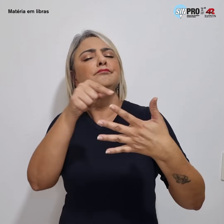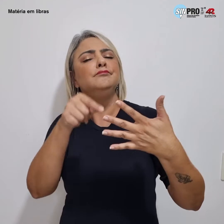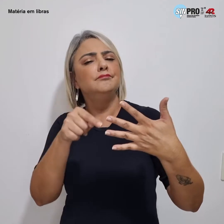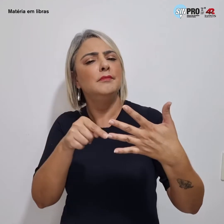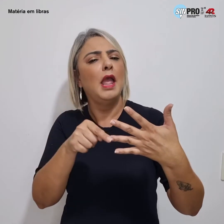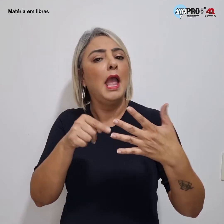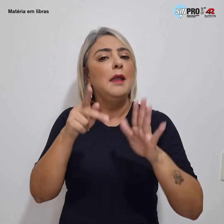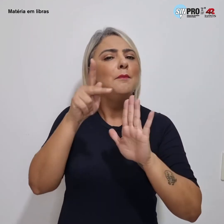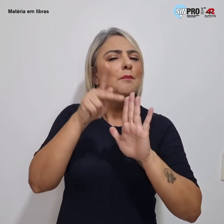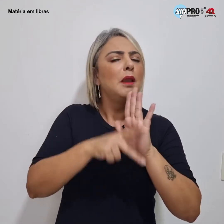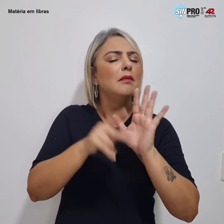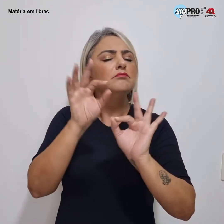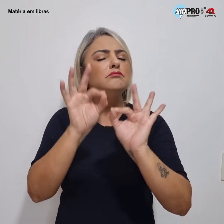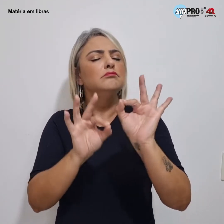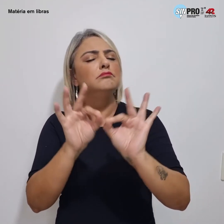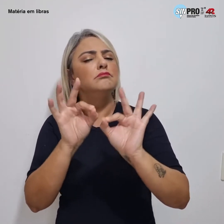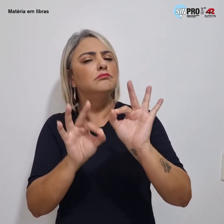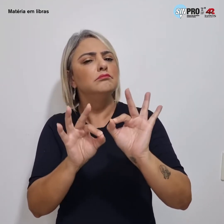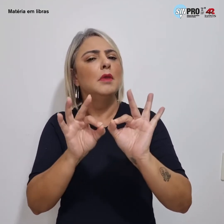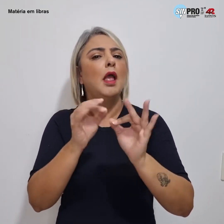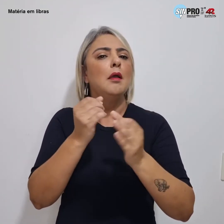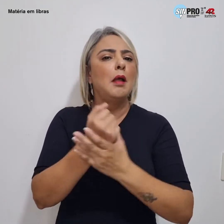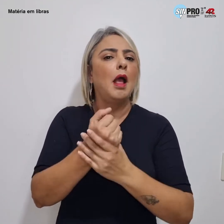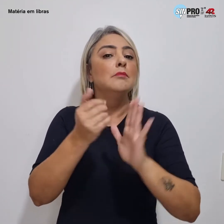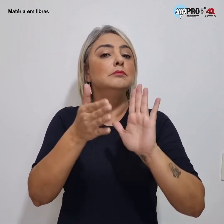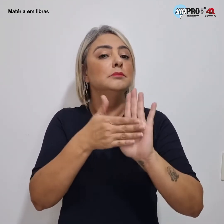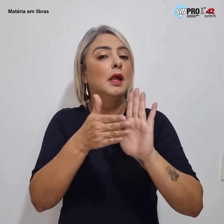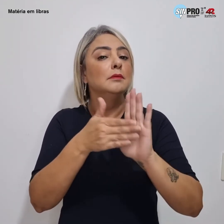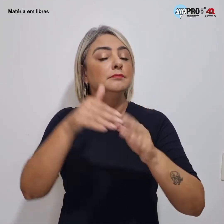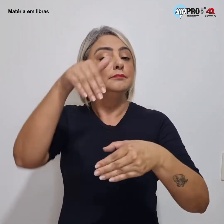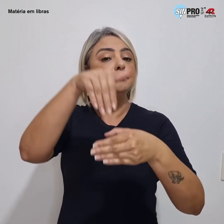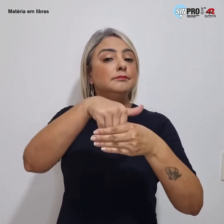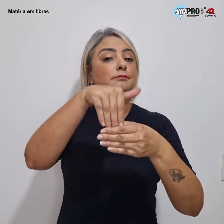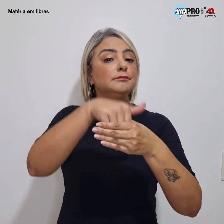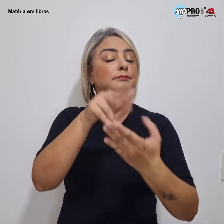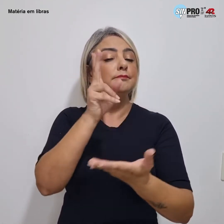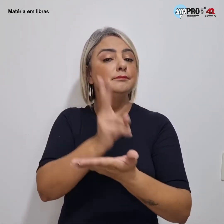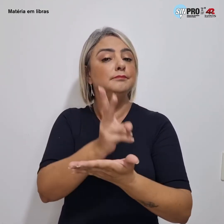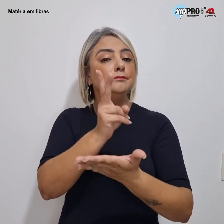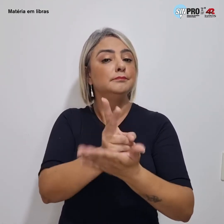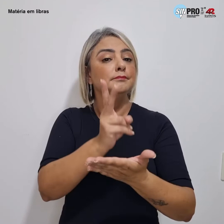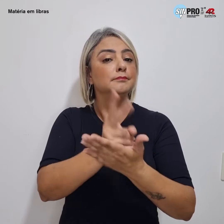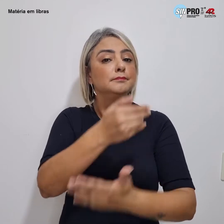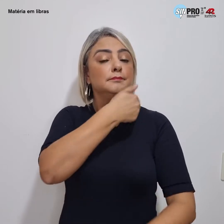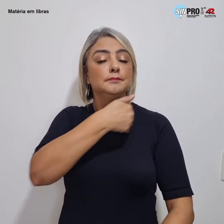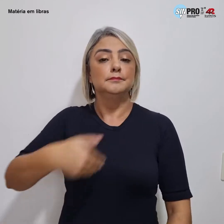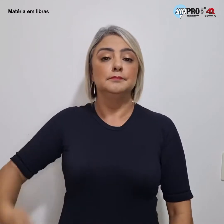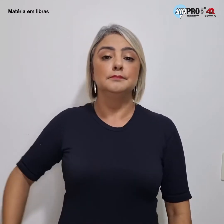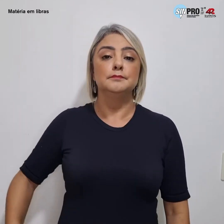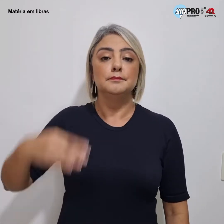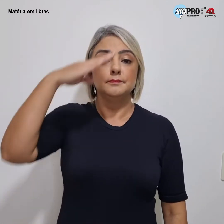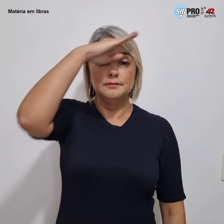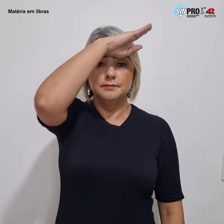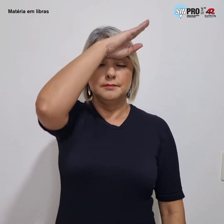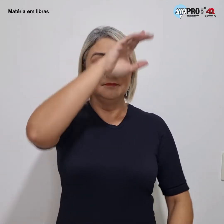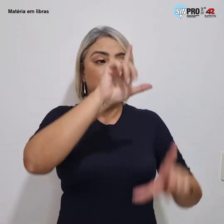e muito bem planejadas para manter a campanha eleitoral permanente do governo Bolsonaro na